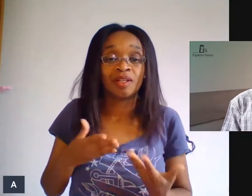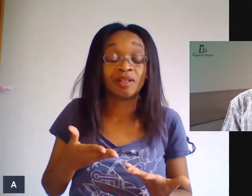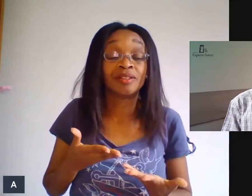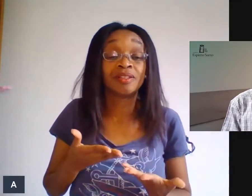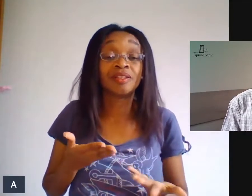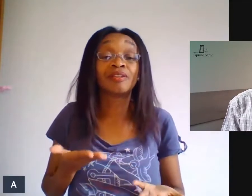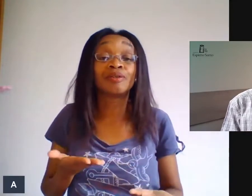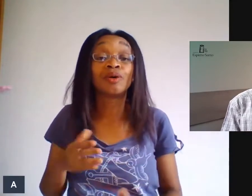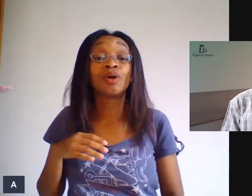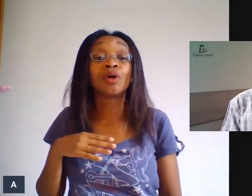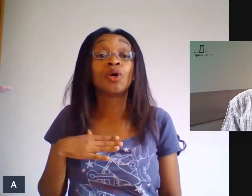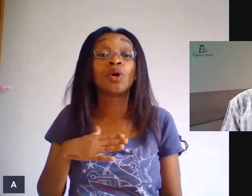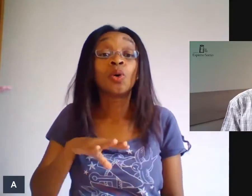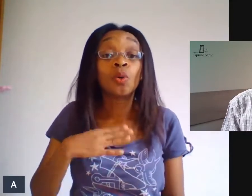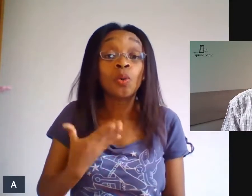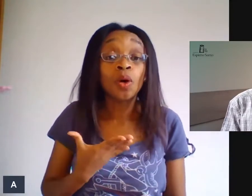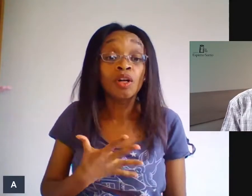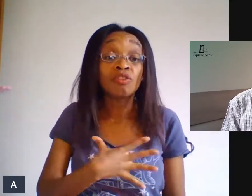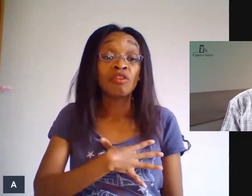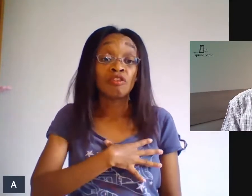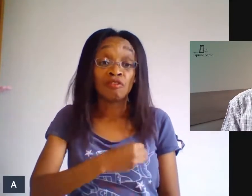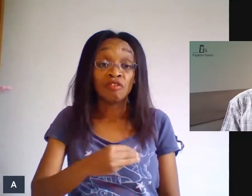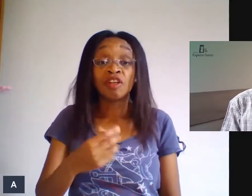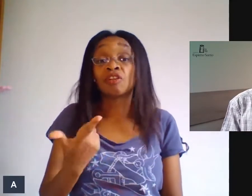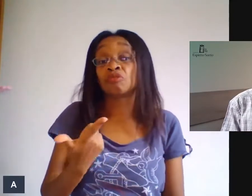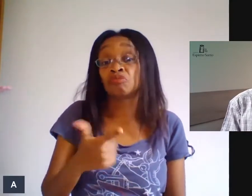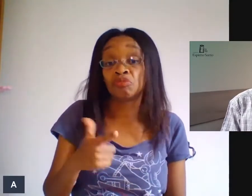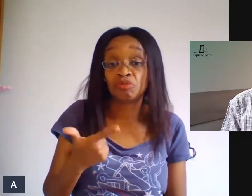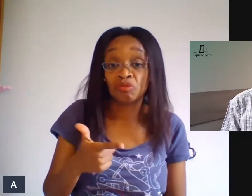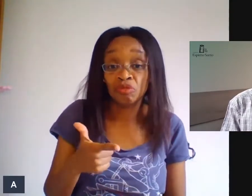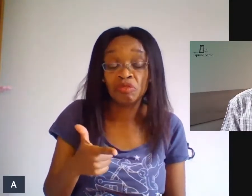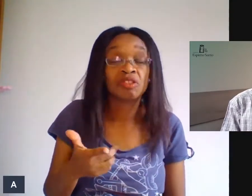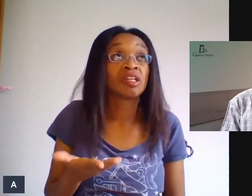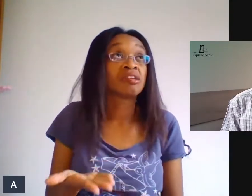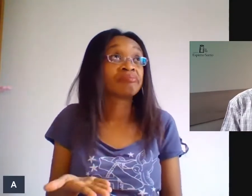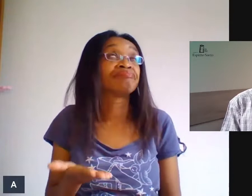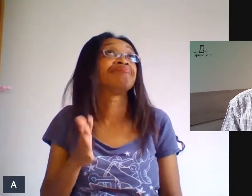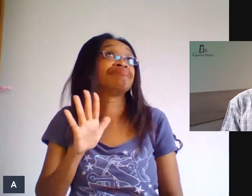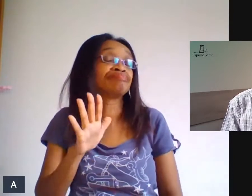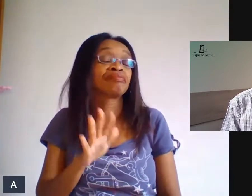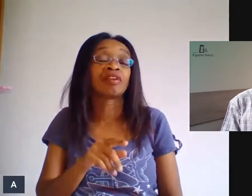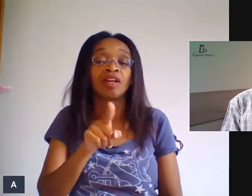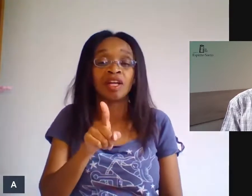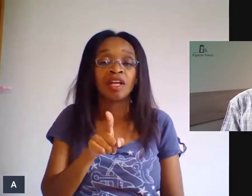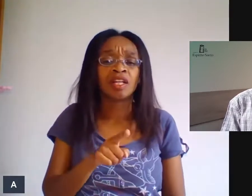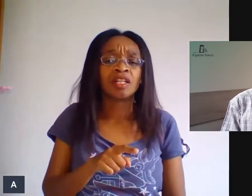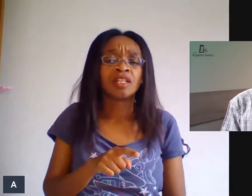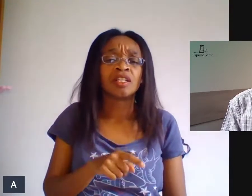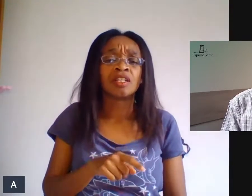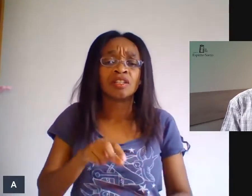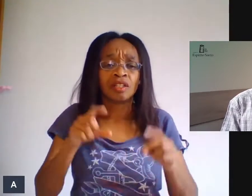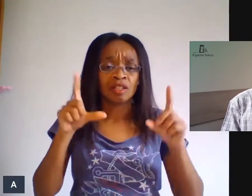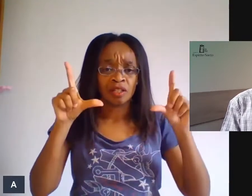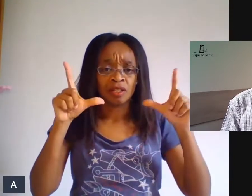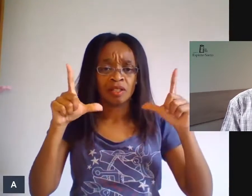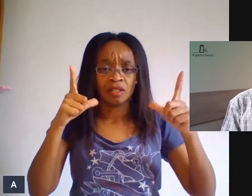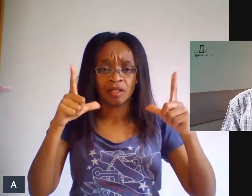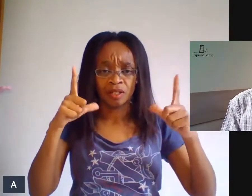natalidade. Esses tempos atrás eu vi uma matéria, uma reportagem, dizendo que